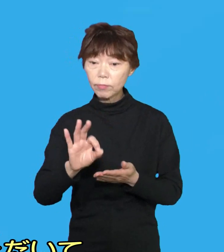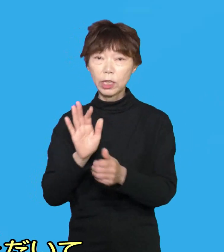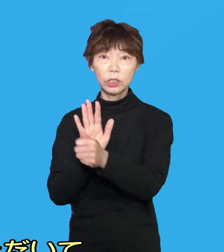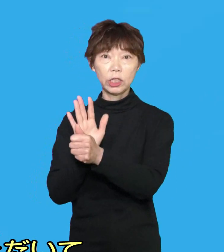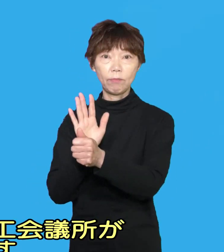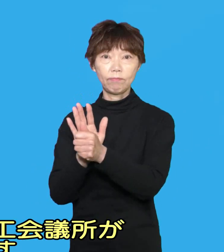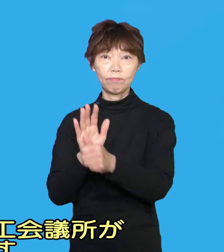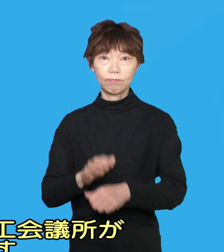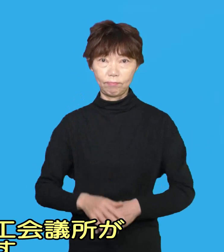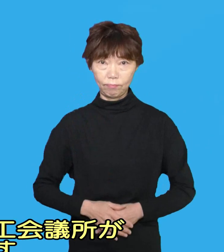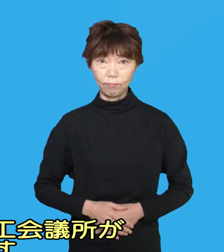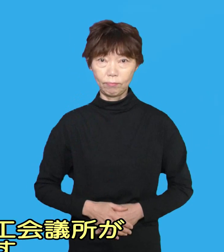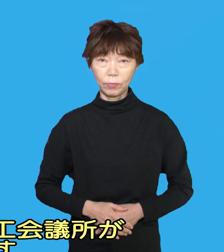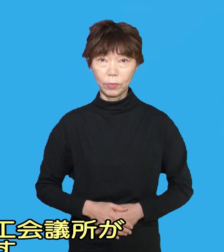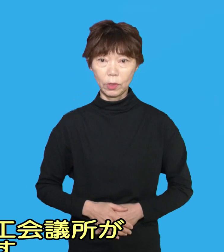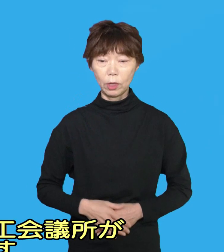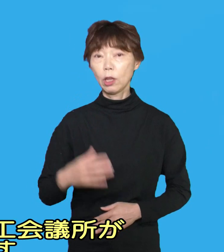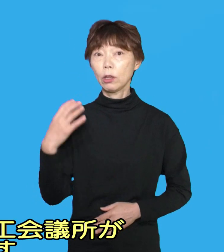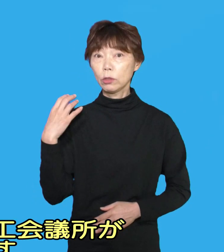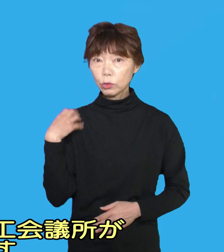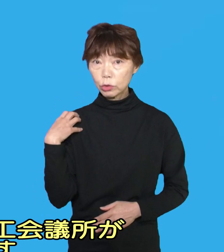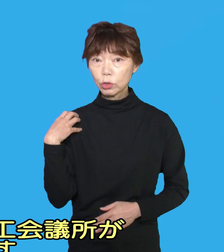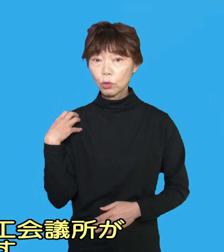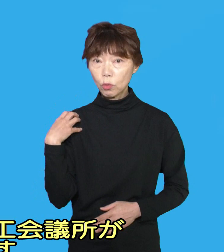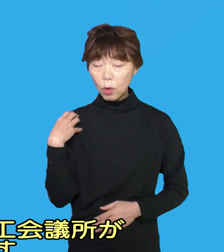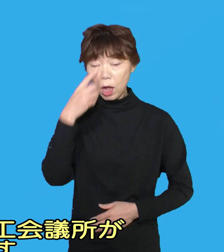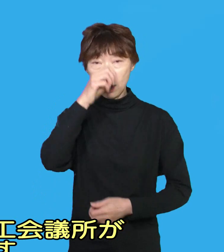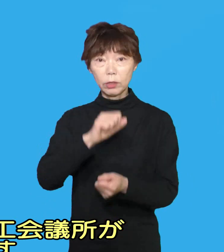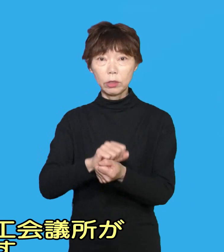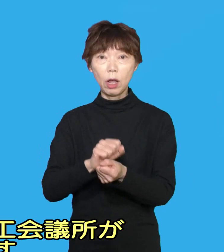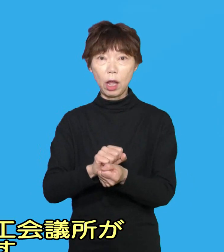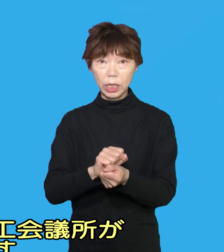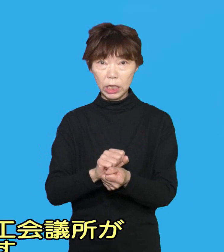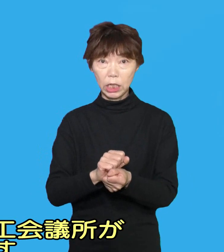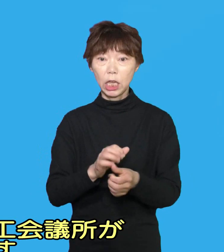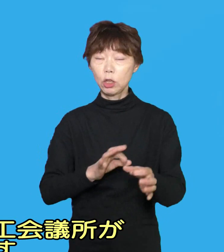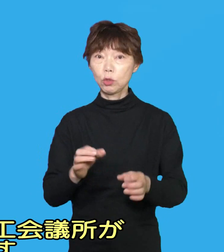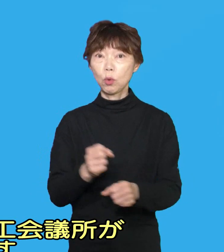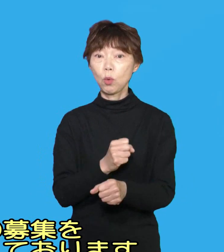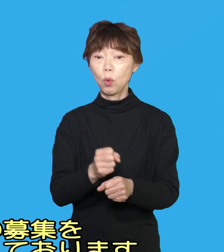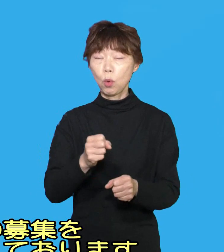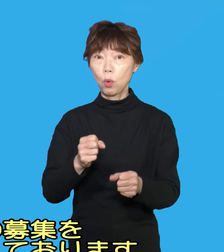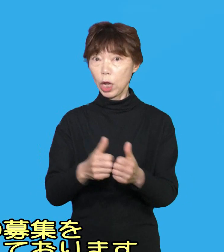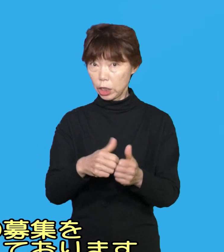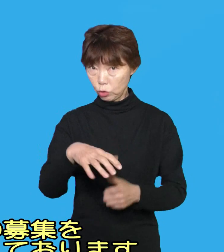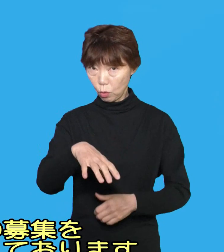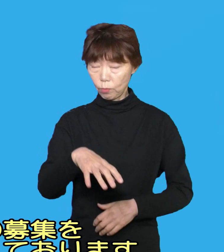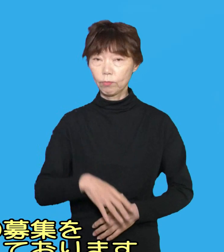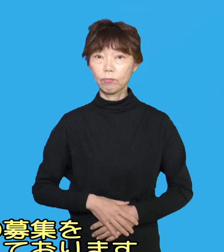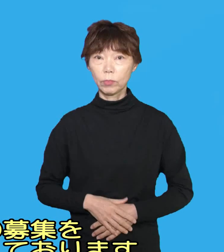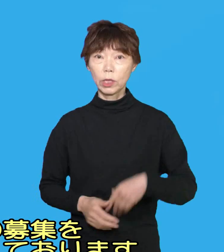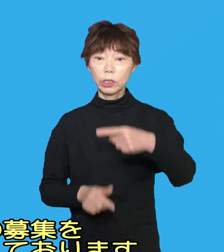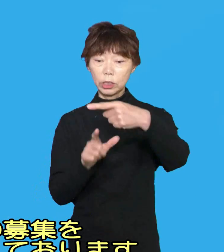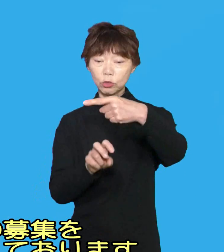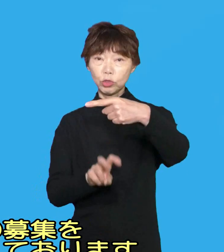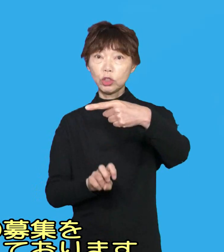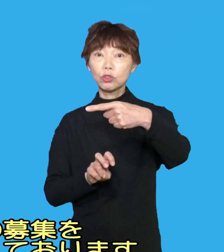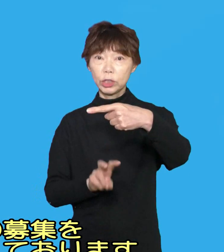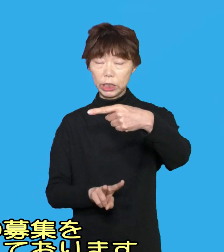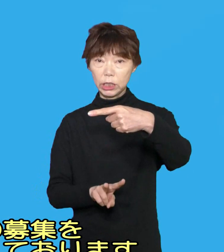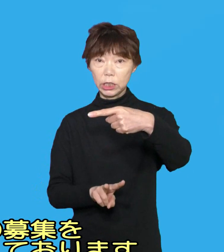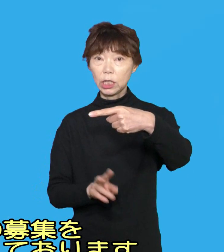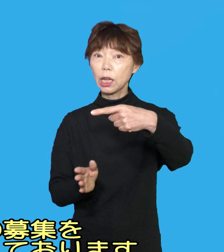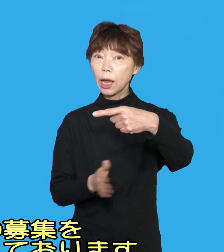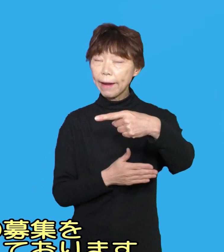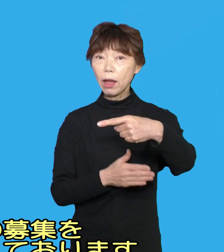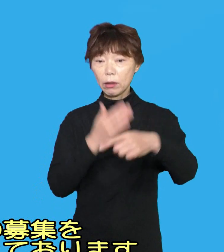させていただいて、この実施主体は商工会議所、堺市商会議所が行っていただきます。これは1月22日から支援金